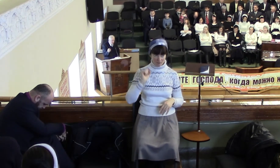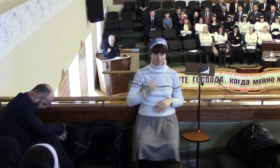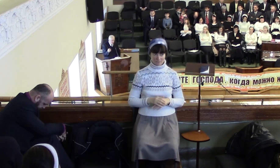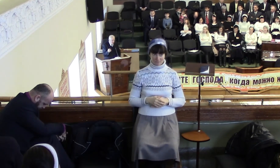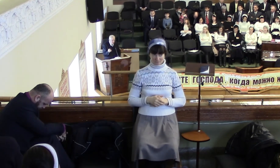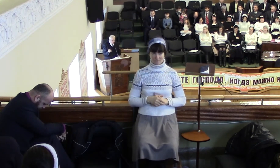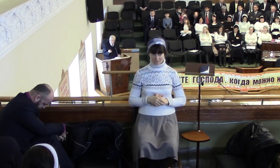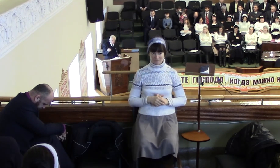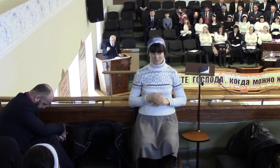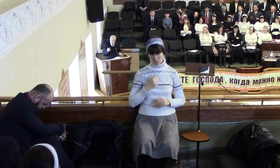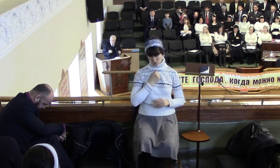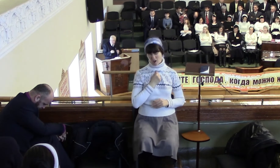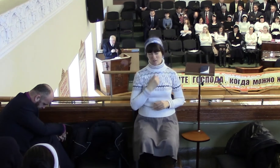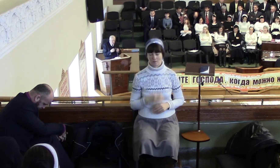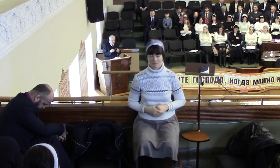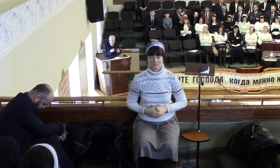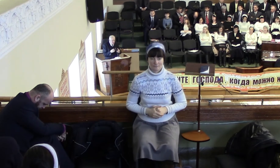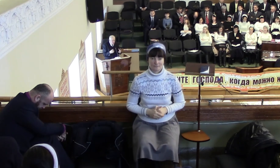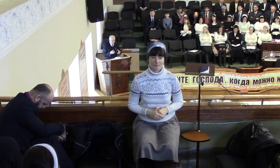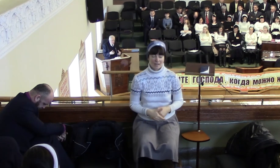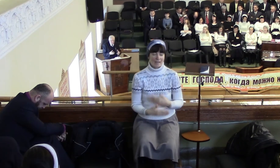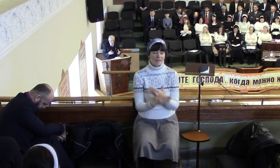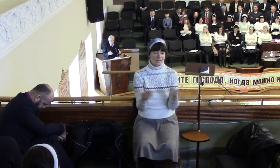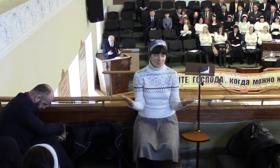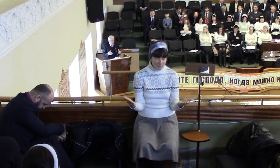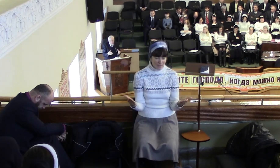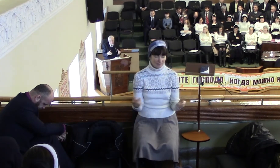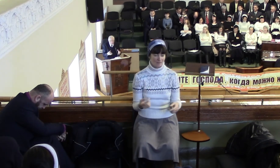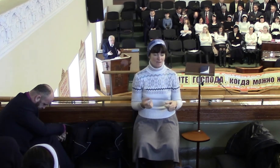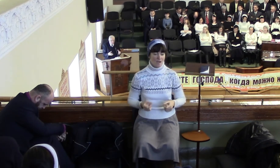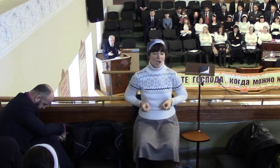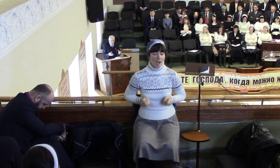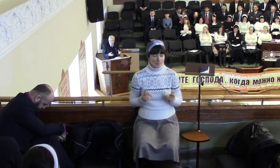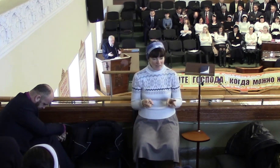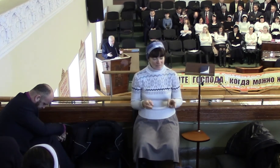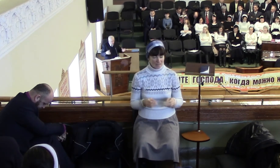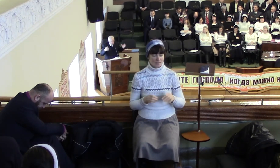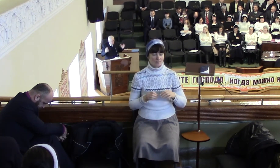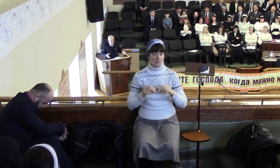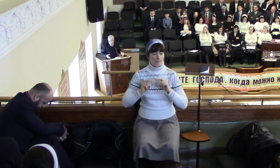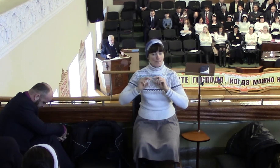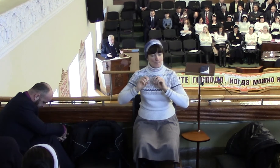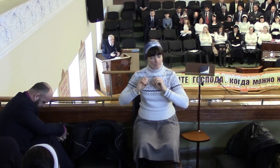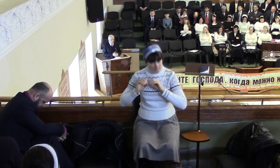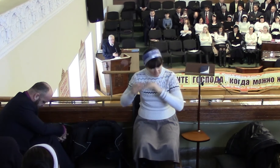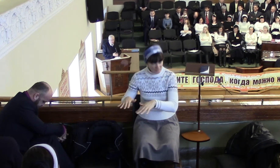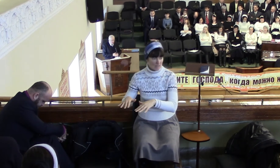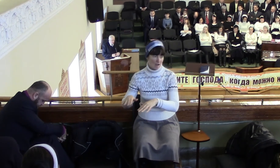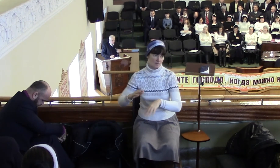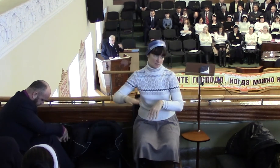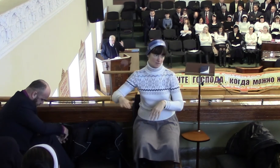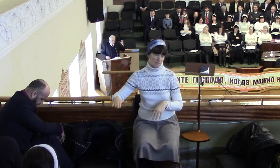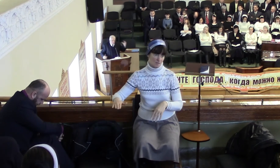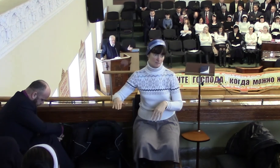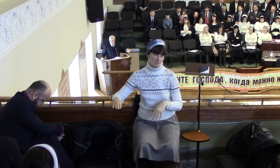опасность потерять. Опасность, знаете, где-то оказаться побежденным. Об этом написано, побежденный.